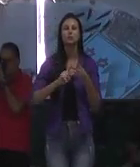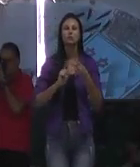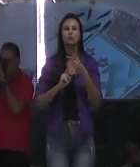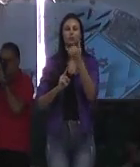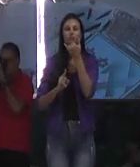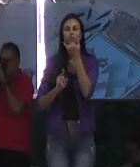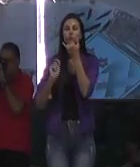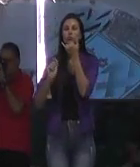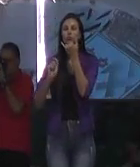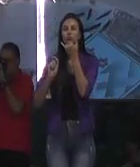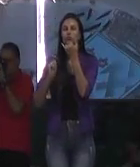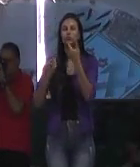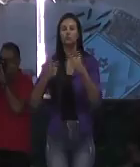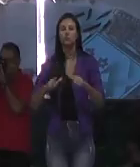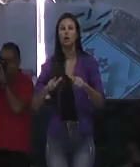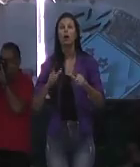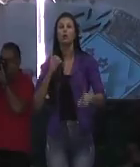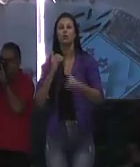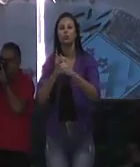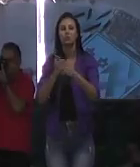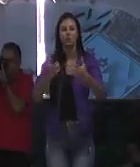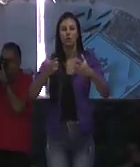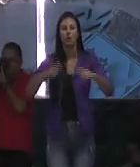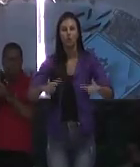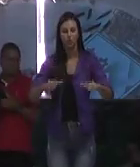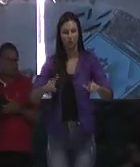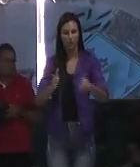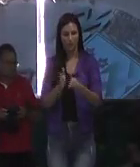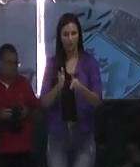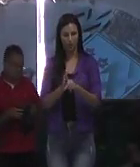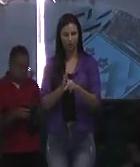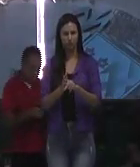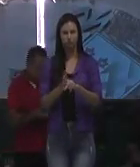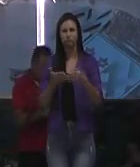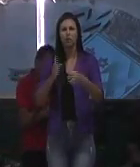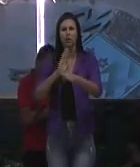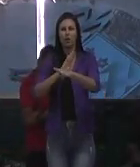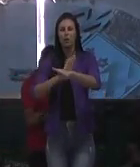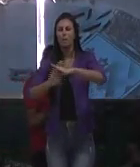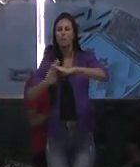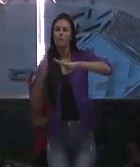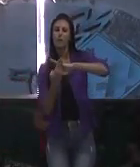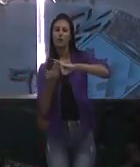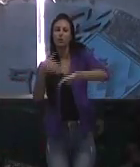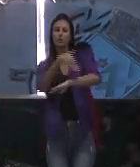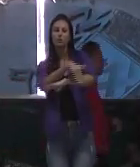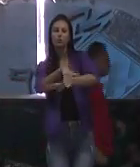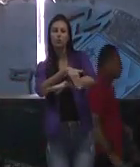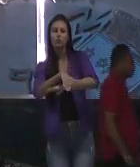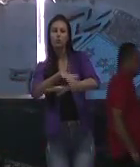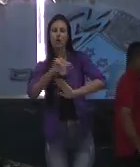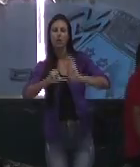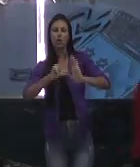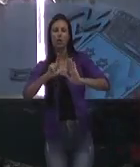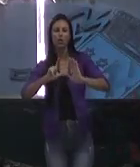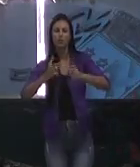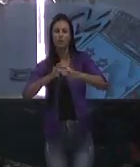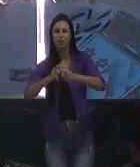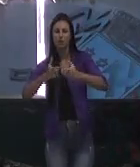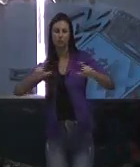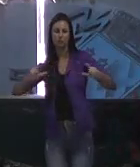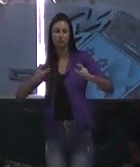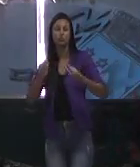atividade e a localização, né? Em que bairro ficava, qual o tamanho do estabelecimento